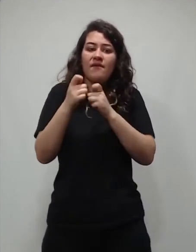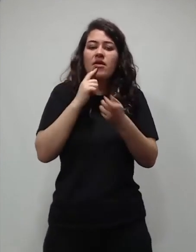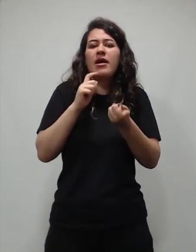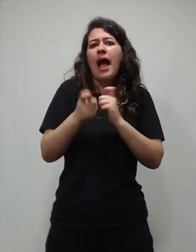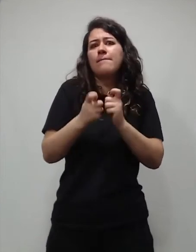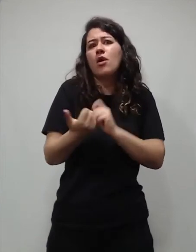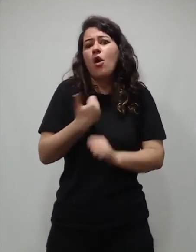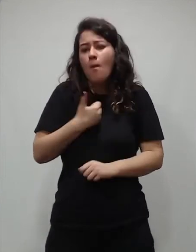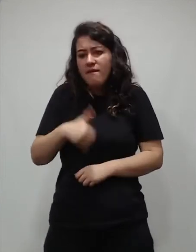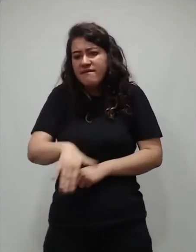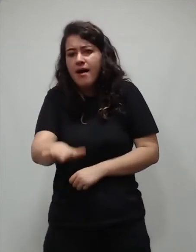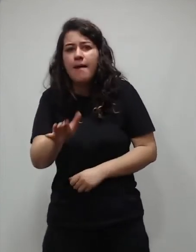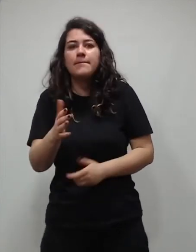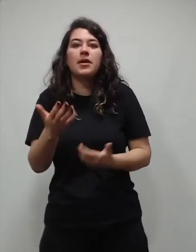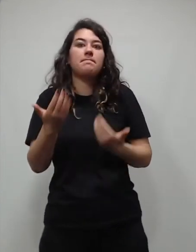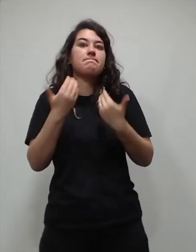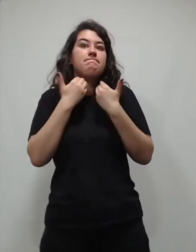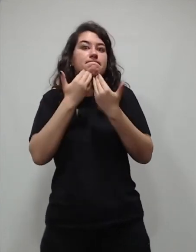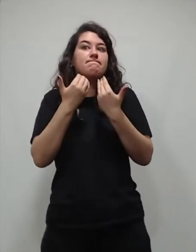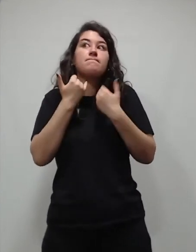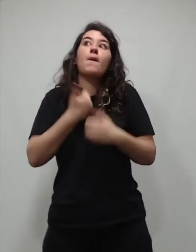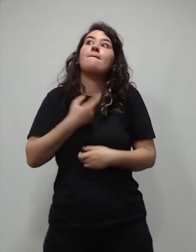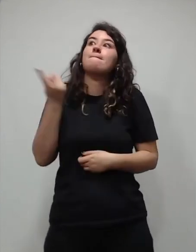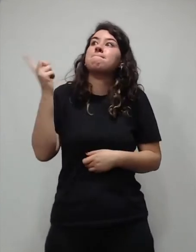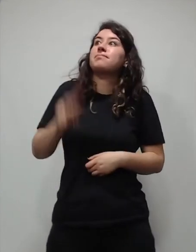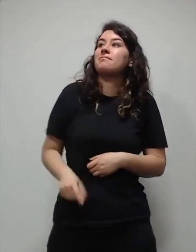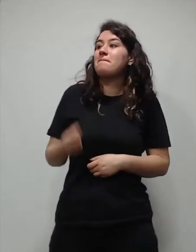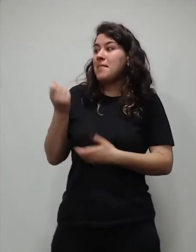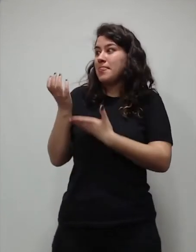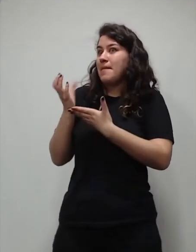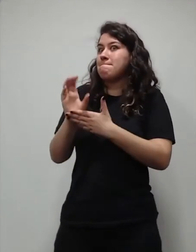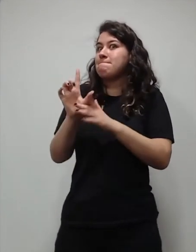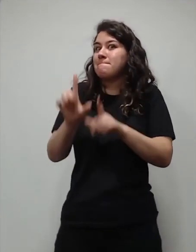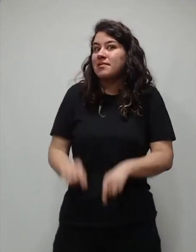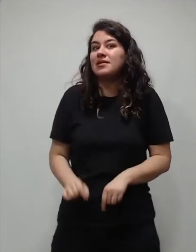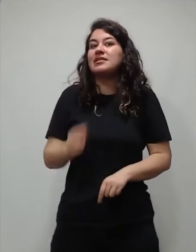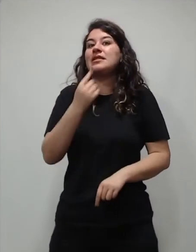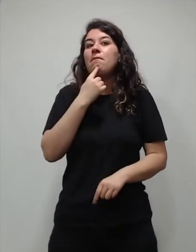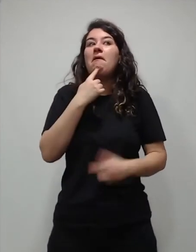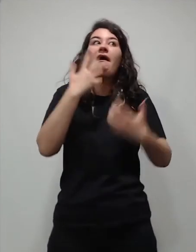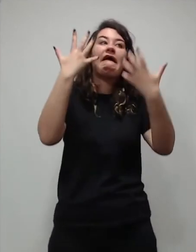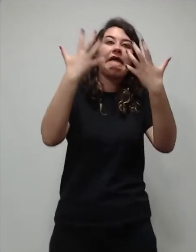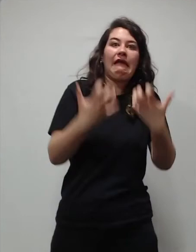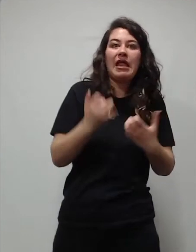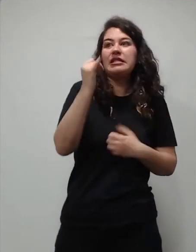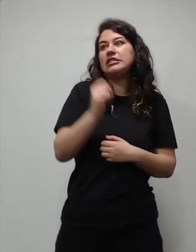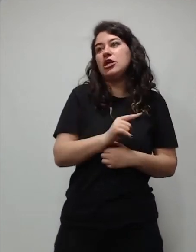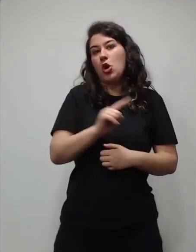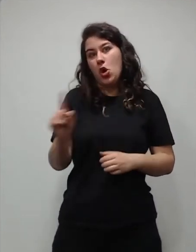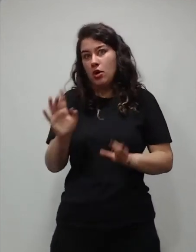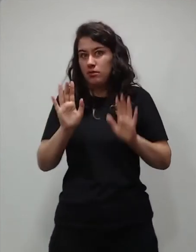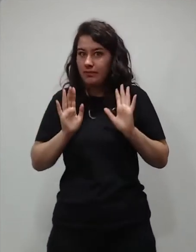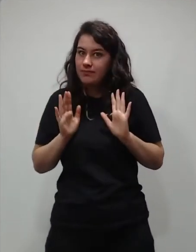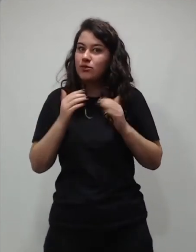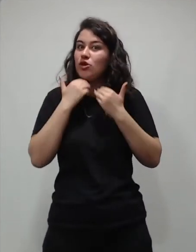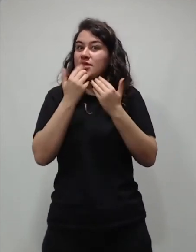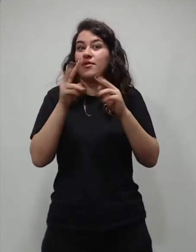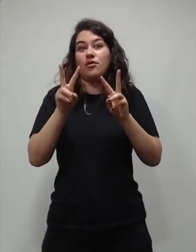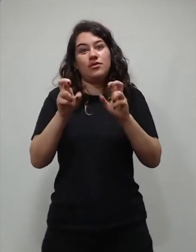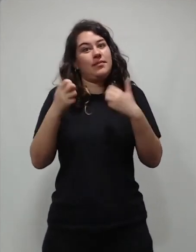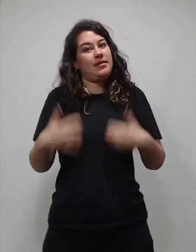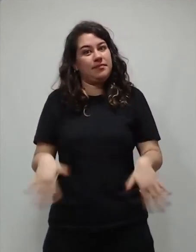cambios, pero no sabemos de dónde va a salir el dinero y si hay voluntad política para arrancar algún rubro. O sea, un